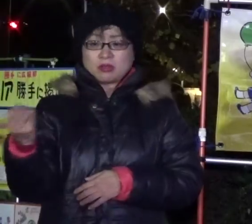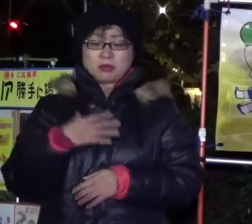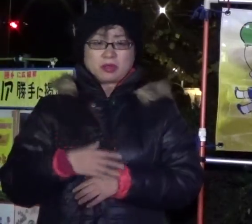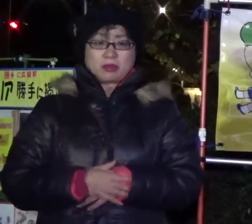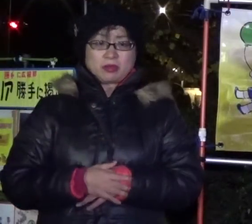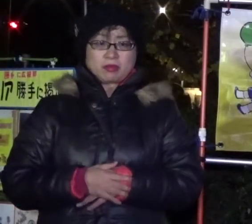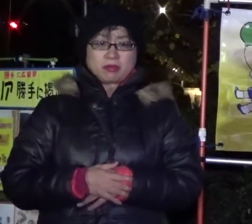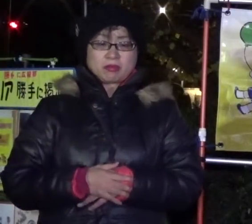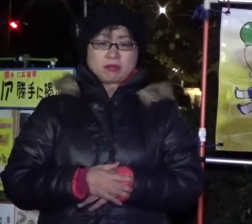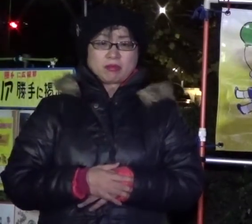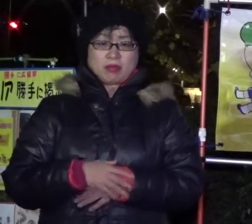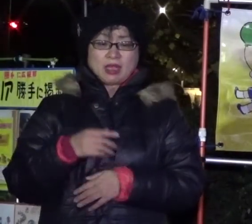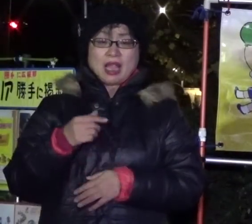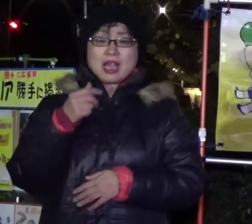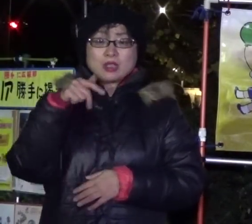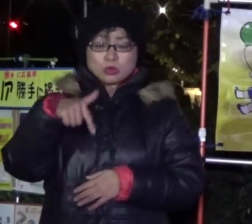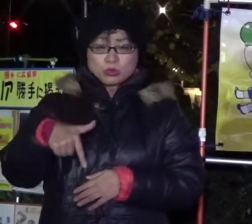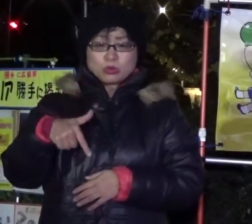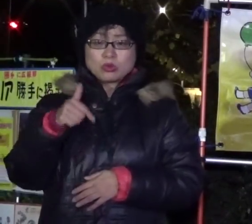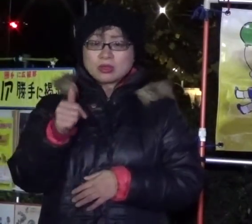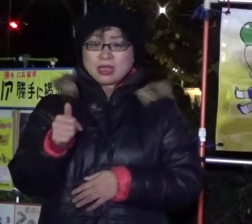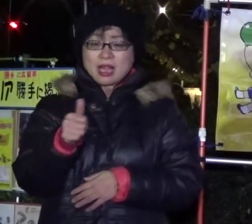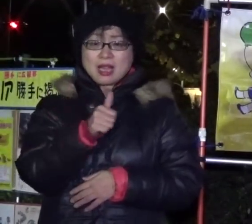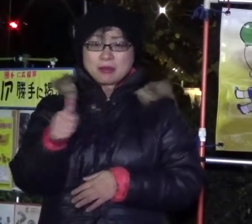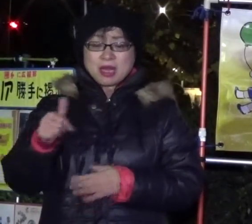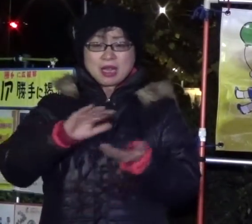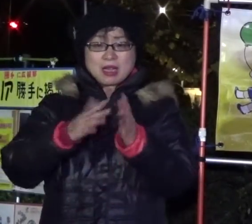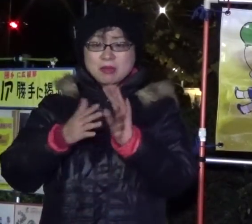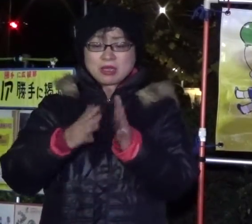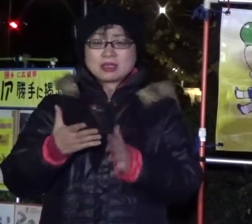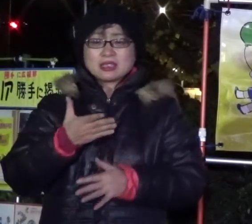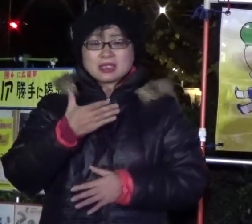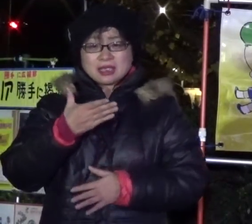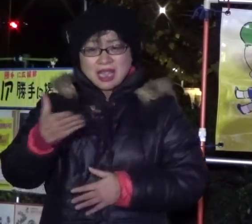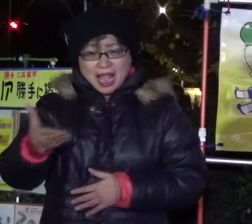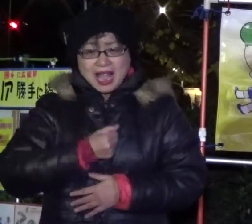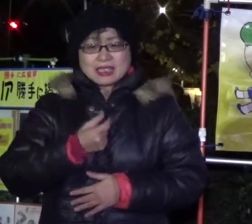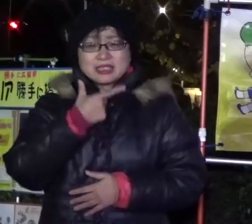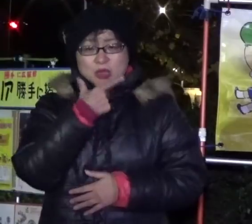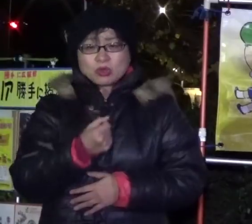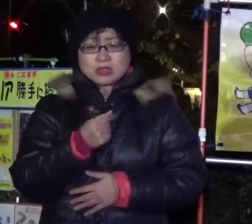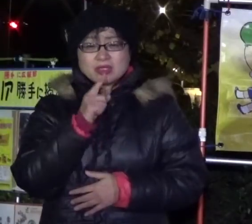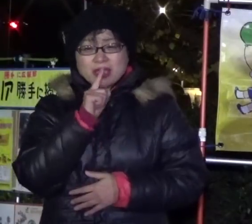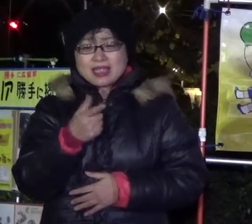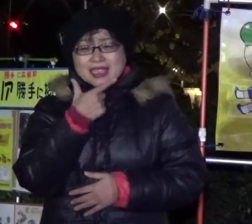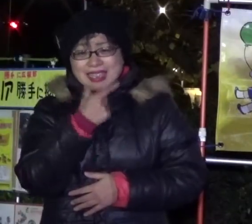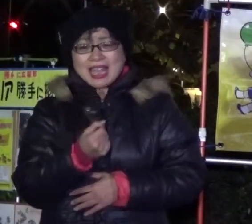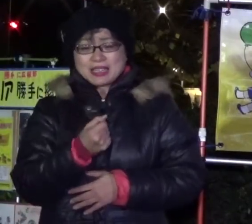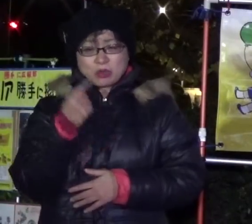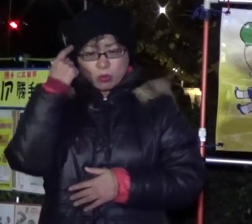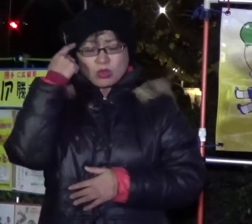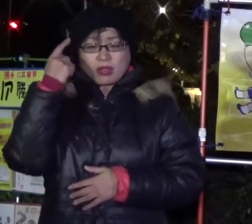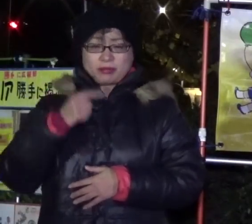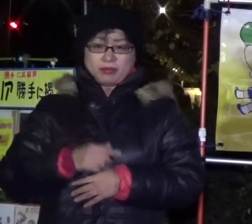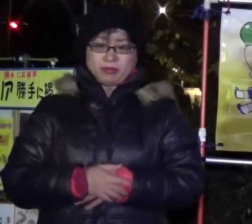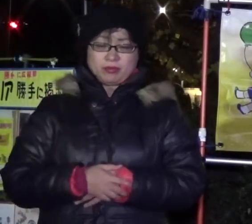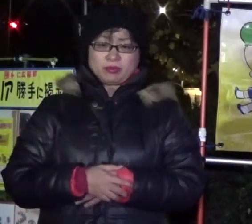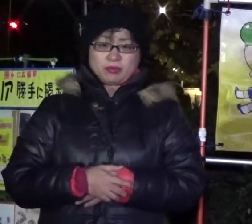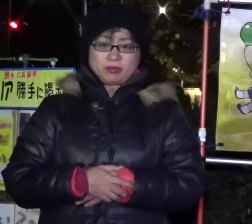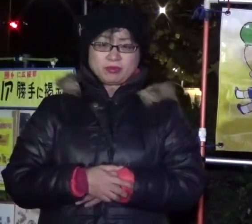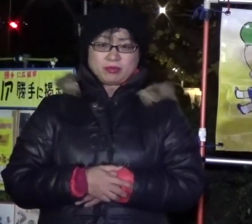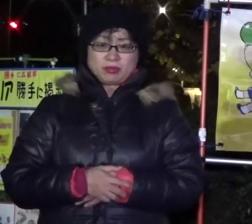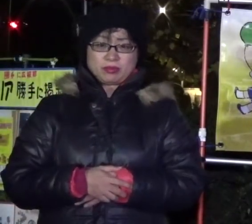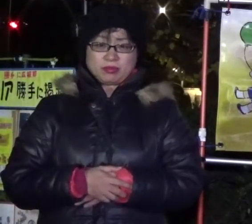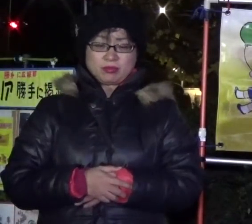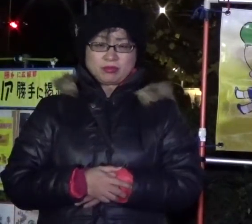葉町を返せって言いってやっちゃうの。でも言えなかった。本当に悔しい。でもさ、